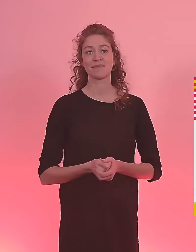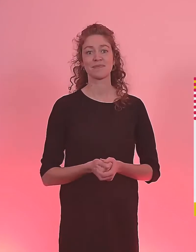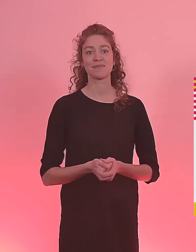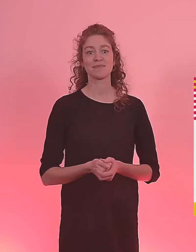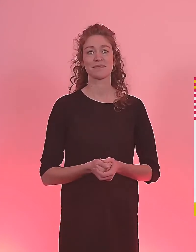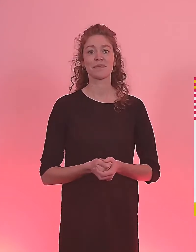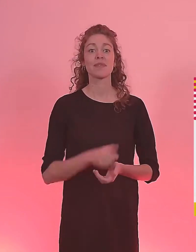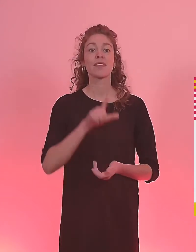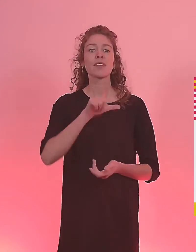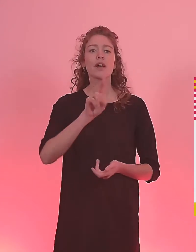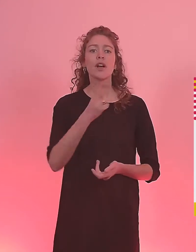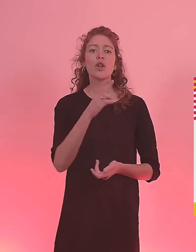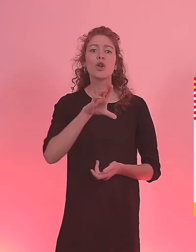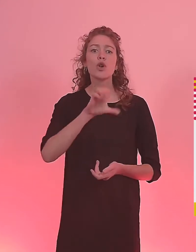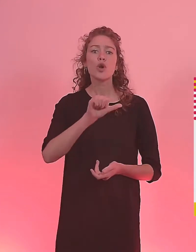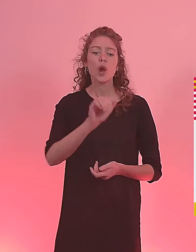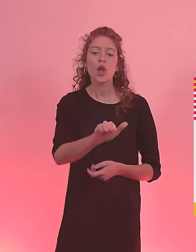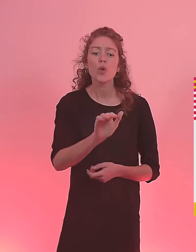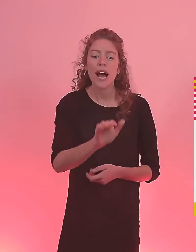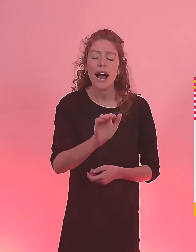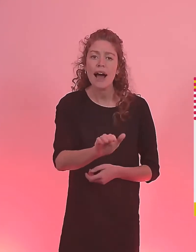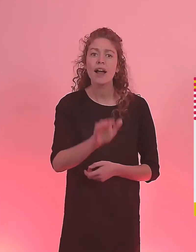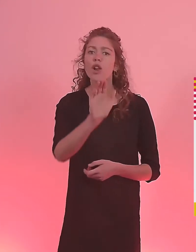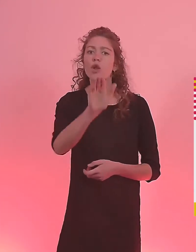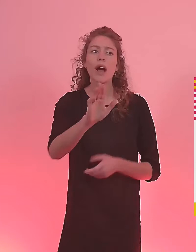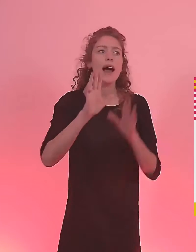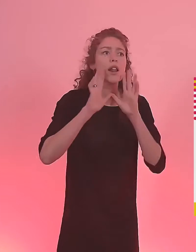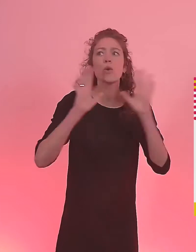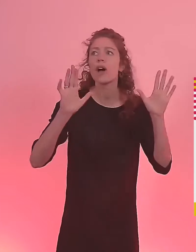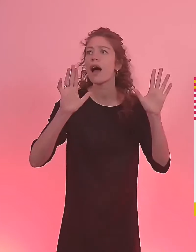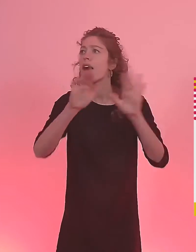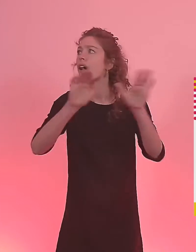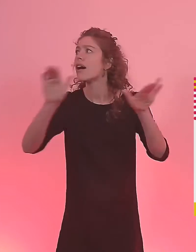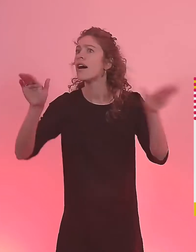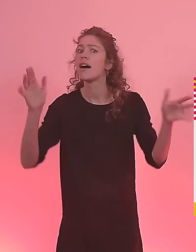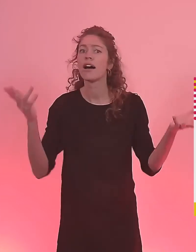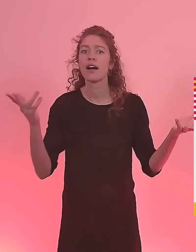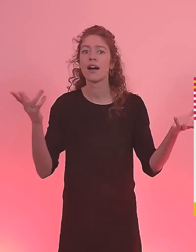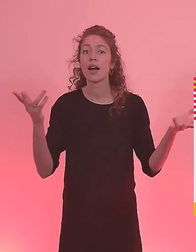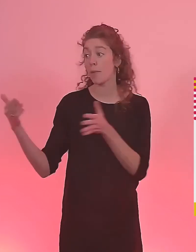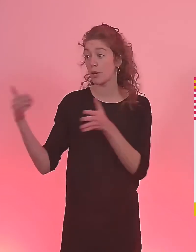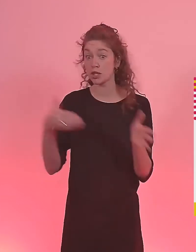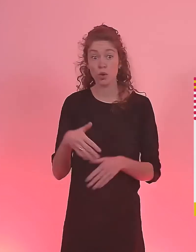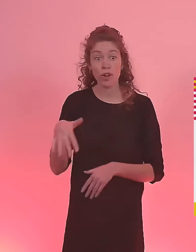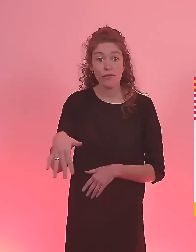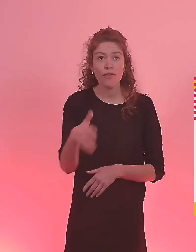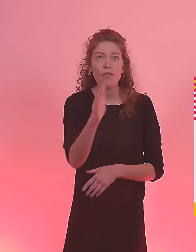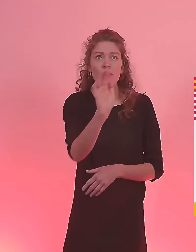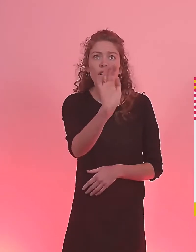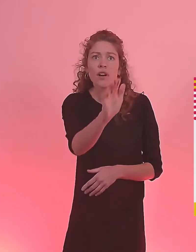Luca, Luca, Luca, er is bezoek voor je.